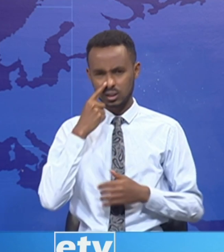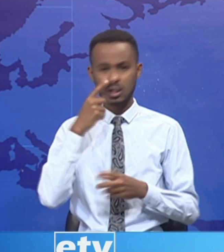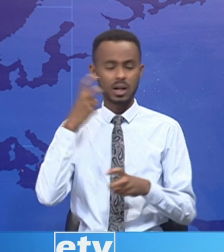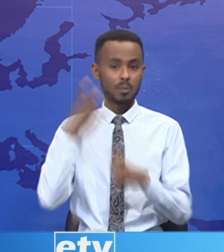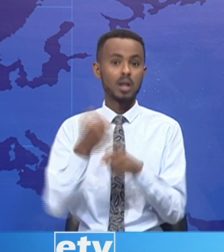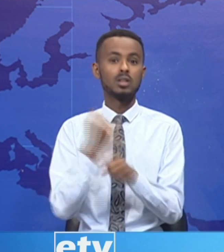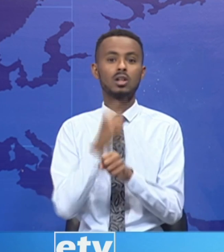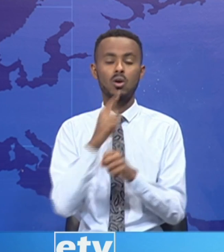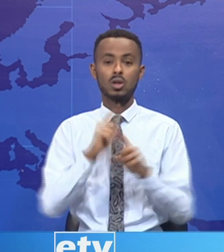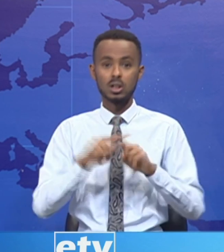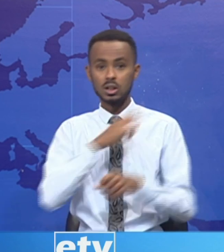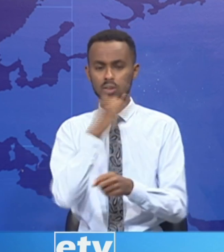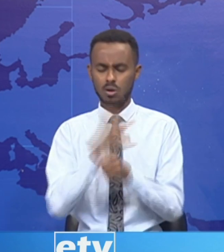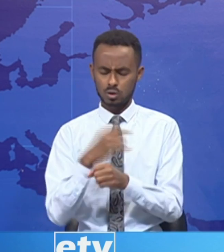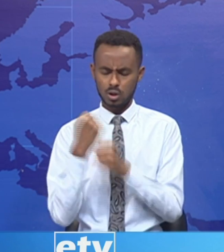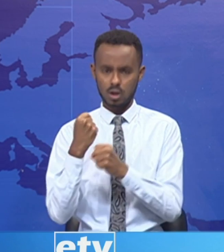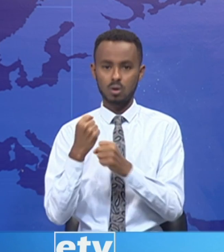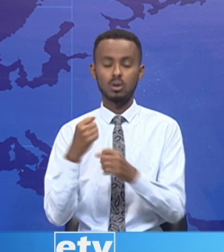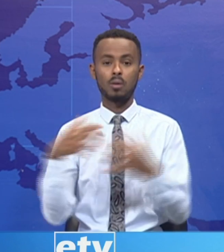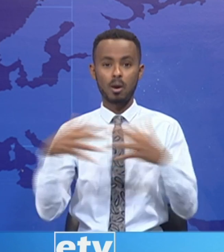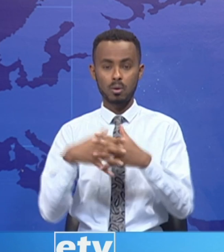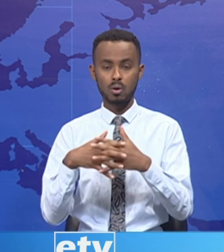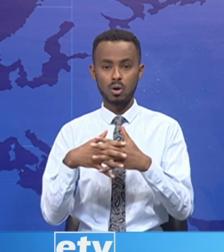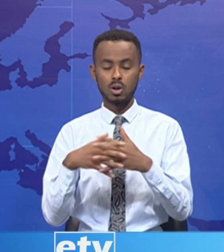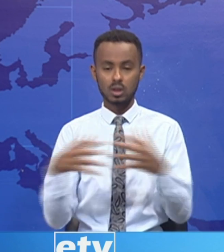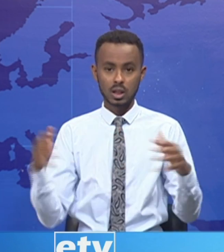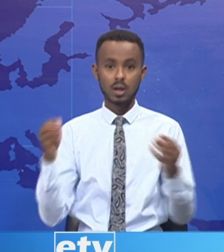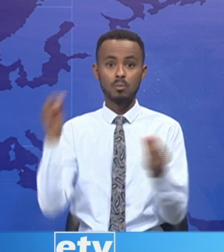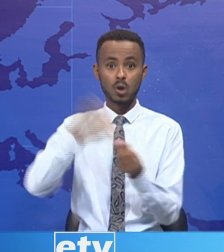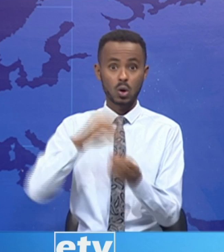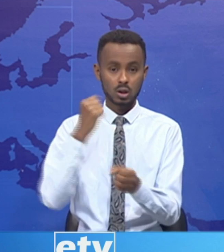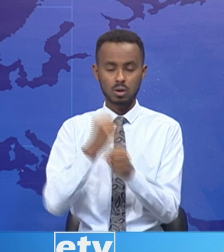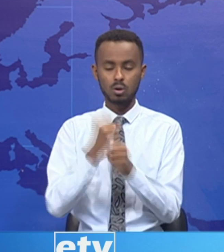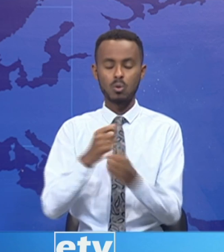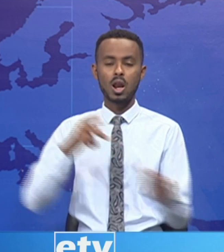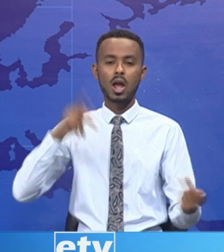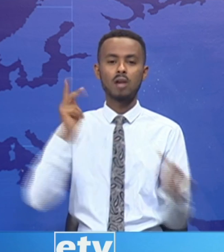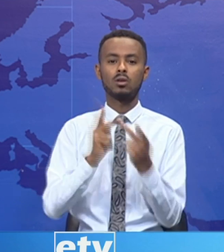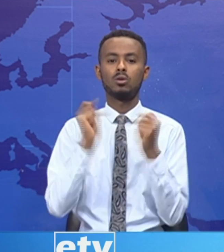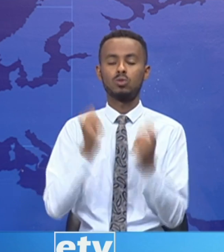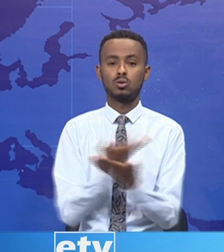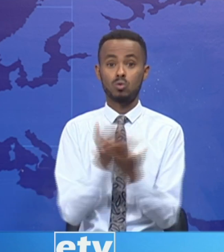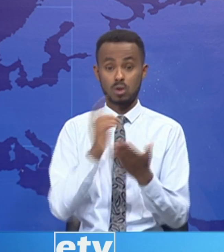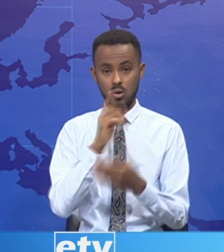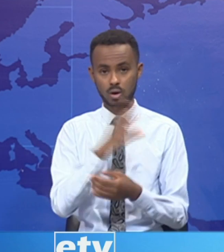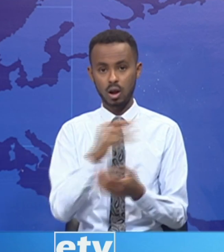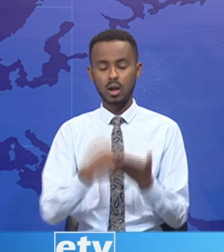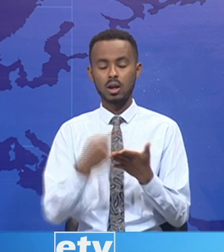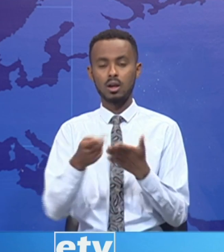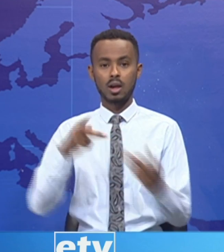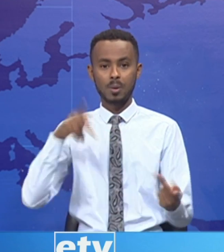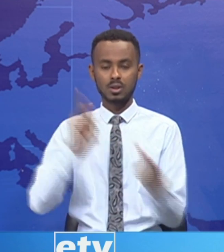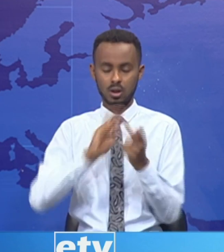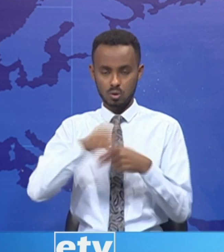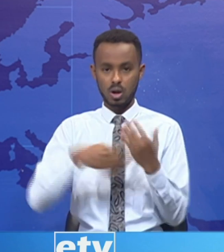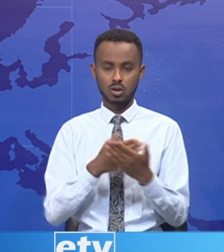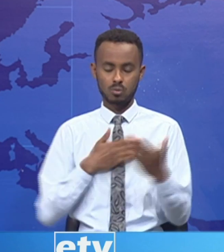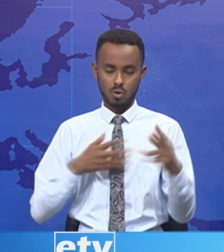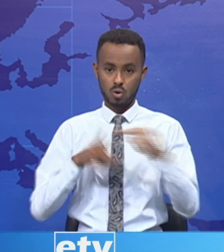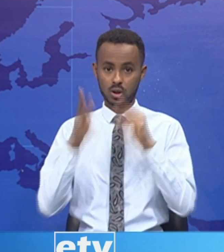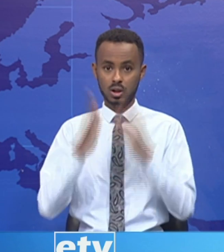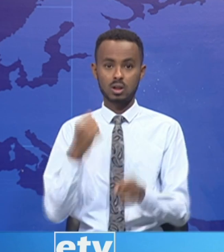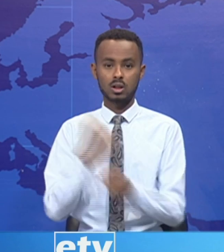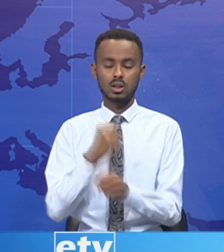ነው። ግን ዜጎች ጠንክረው ተባብረው ተደምረው ከሰሩ ደግሞ ሊያሳኩት የሚችሉት ጉዳይ ነውና ይህን ለማሳካት ሁላችንም በቁርጠኝነት